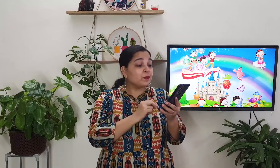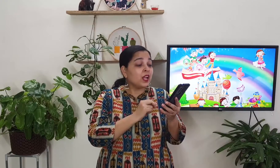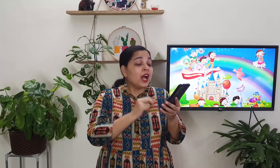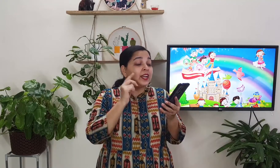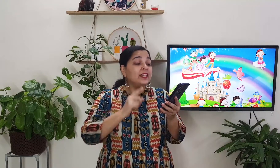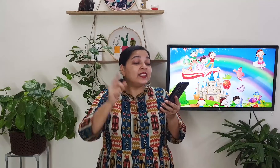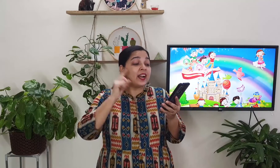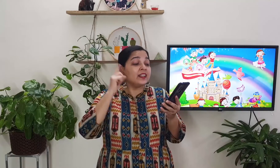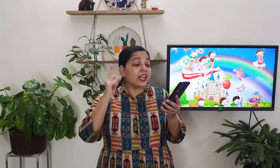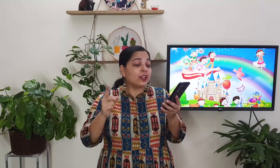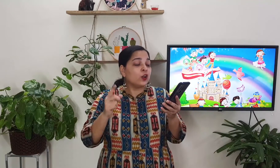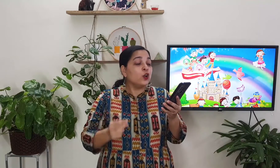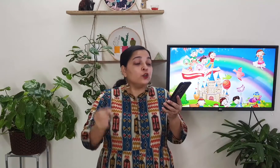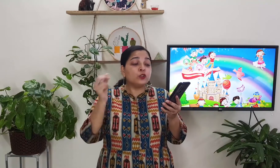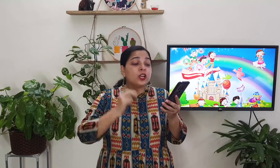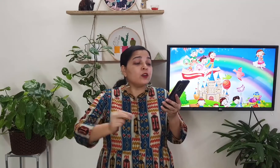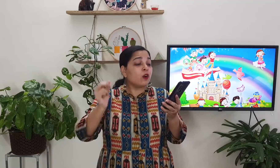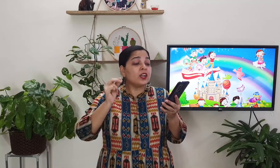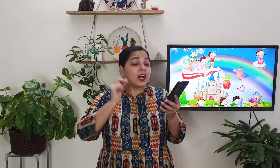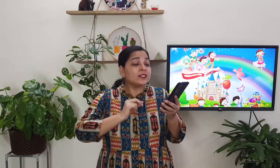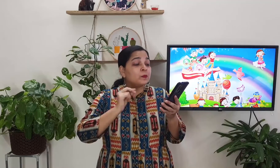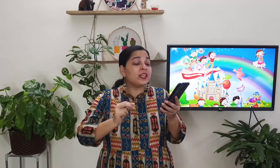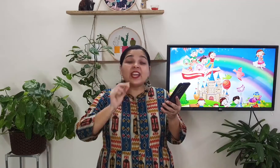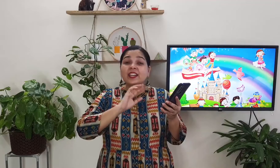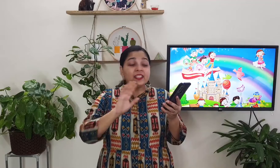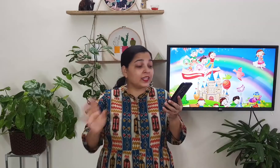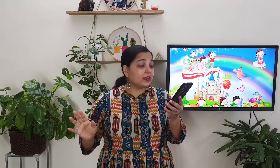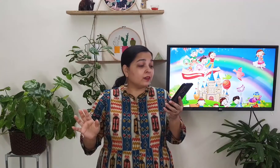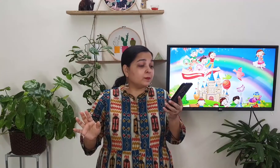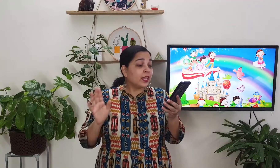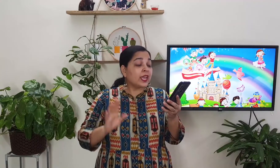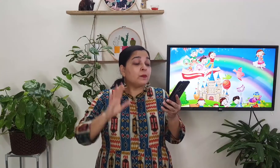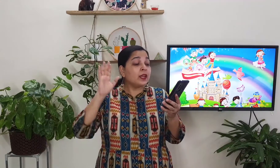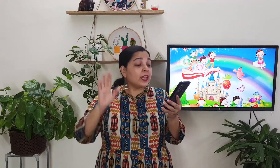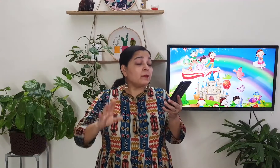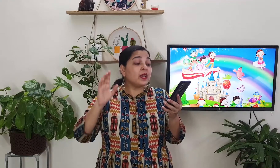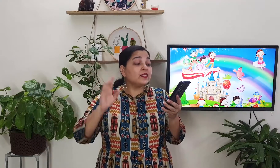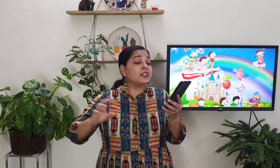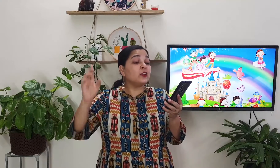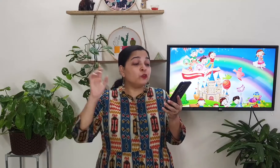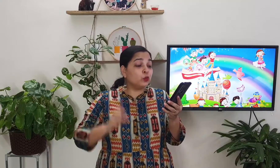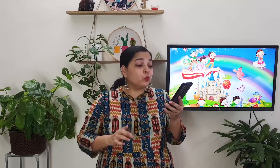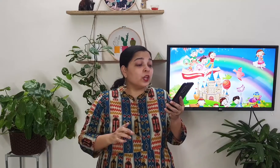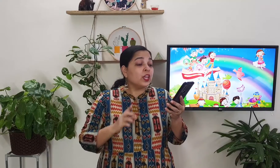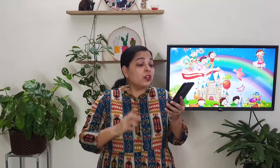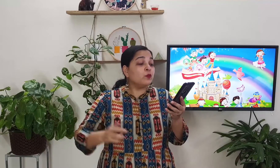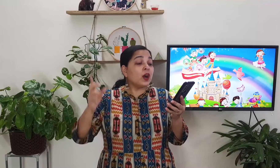கேட்டுக்கொள்வதெதுவோ அதை அவர் உங்களுக்கு தருவார். இதுவரைக்கும் நீங்கள் என் நாமத்தினாலே ஒன்றும்